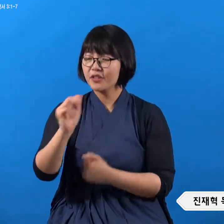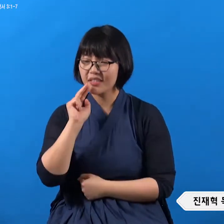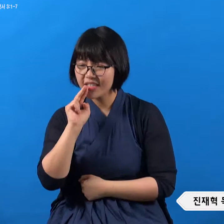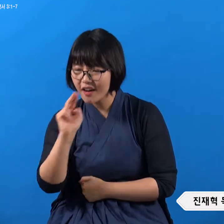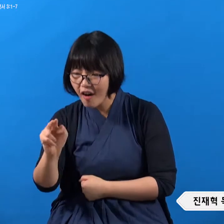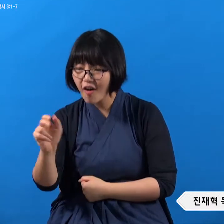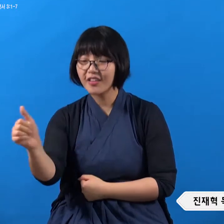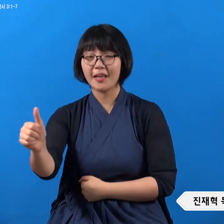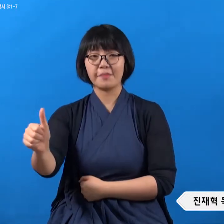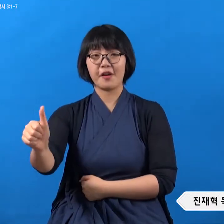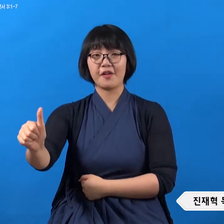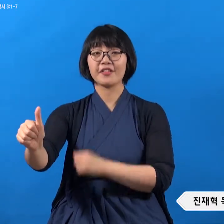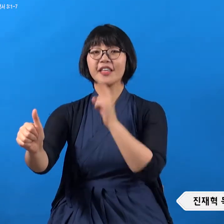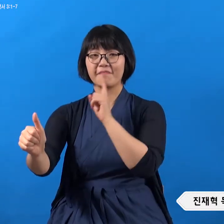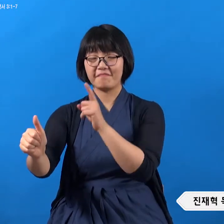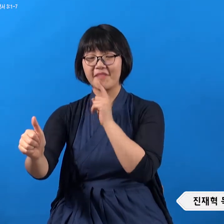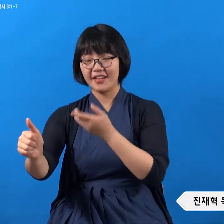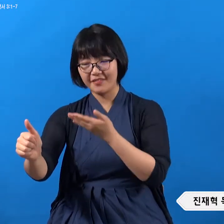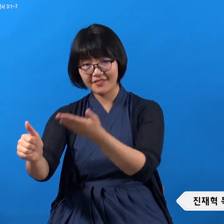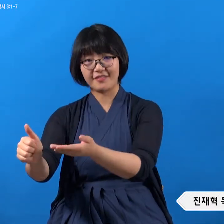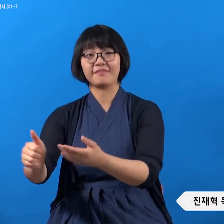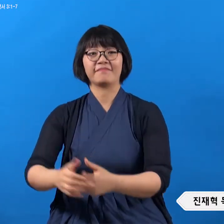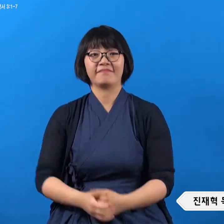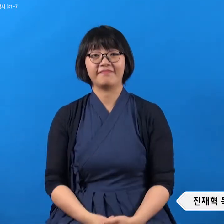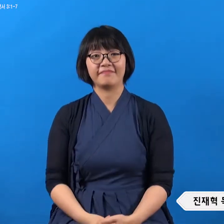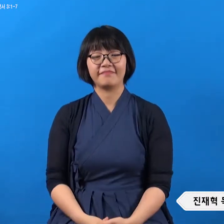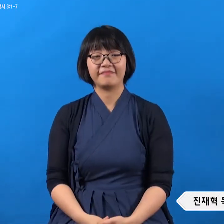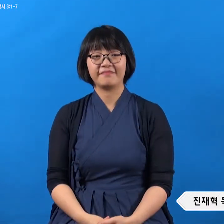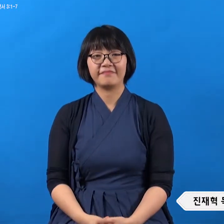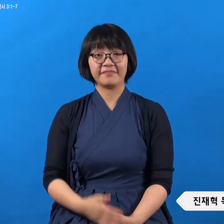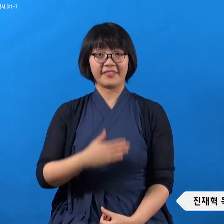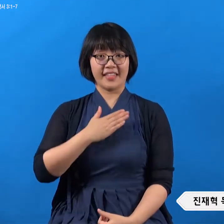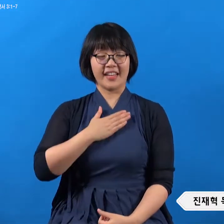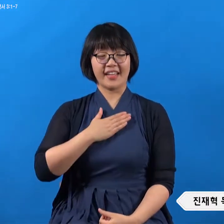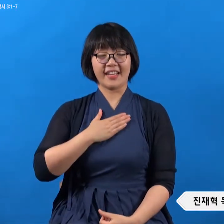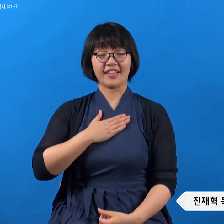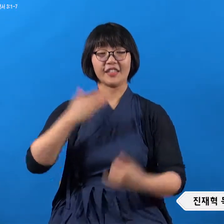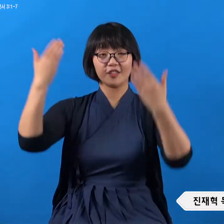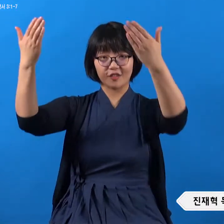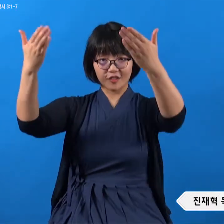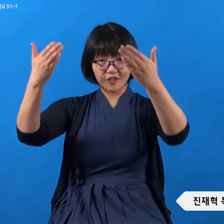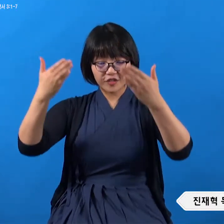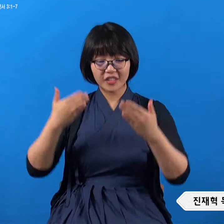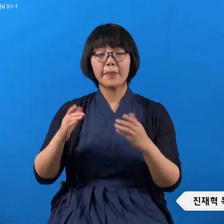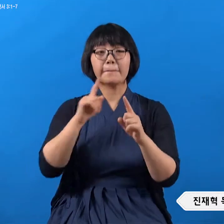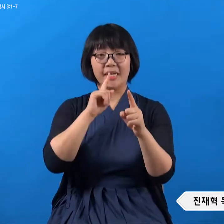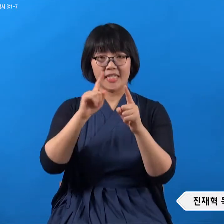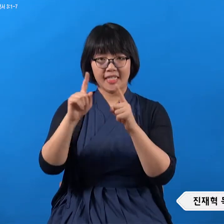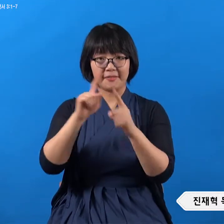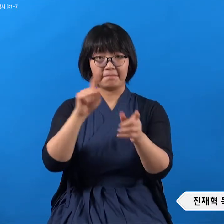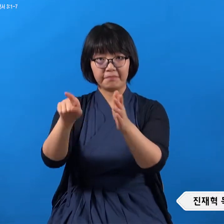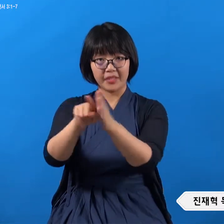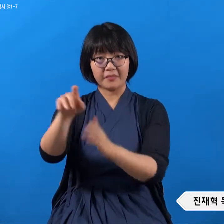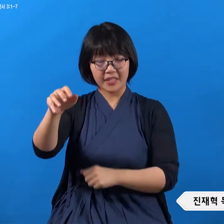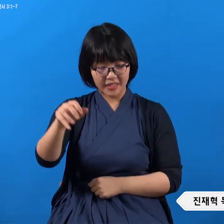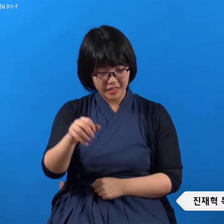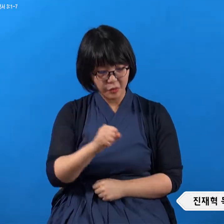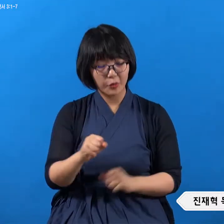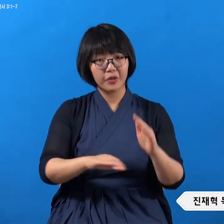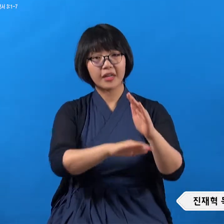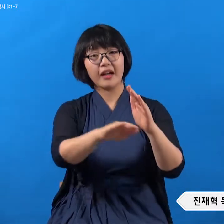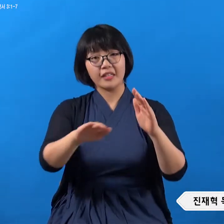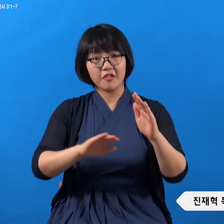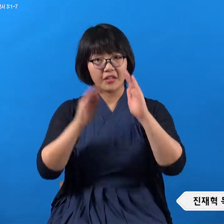남편들이여 라고 말씀하시며 남편들에게 말씀합니다. 내게 주시는 말씀으로 우리 가정을